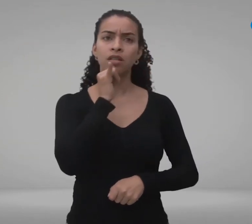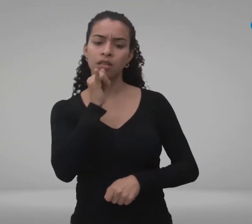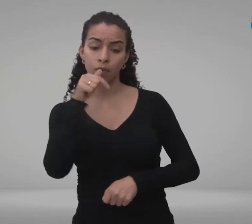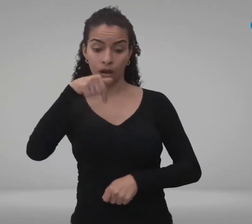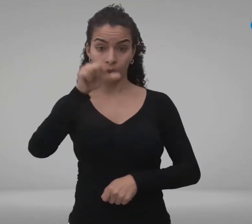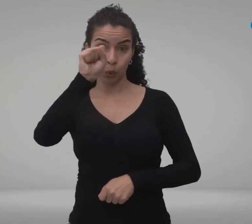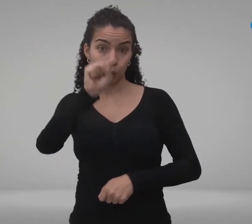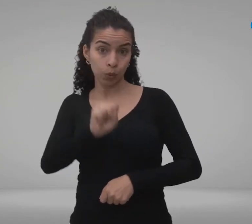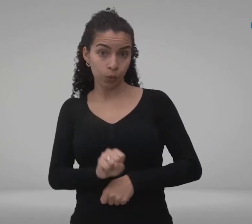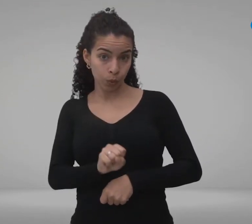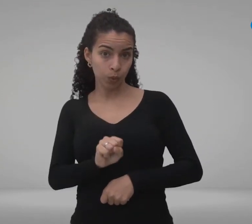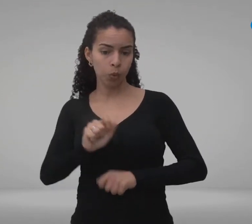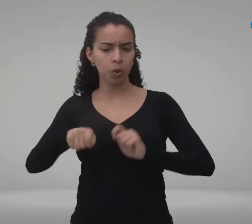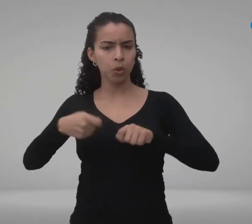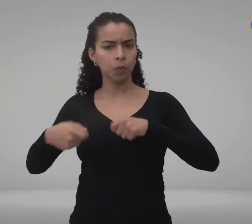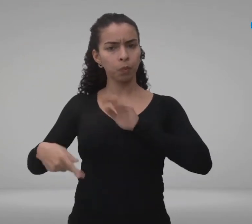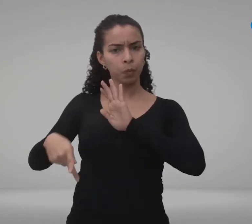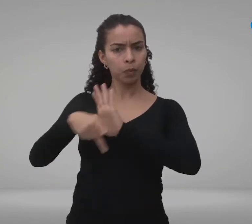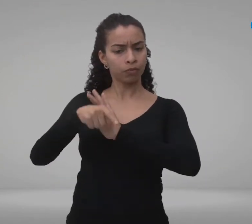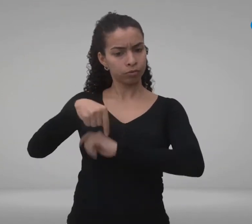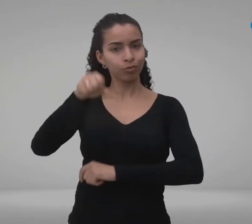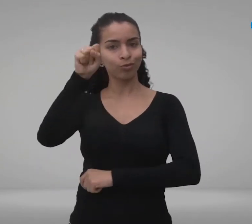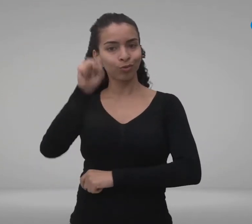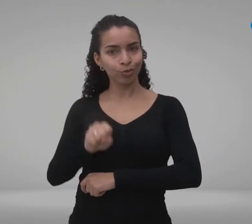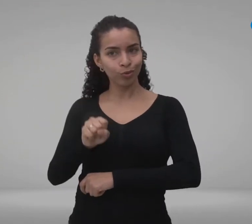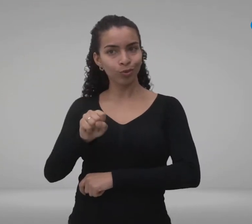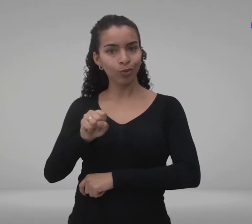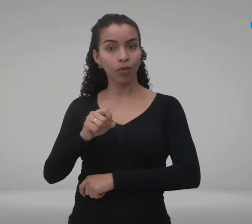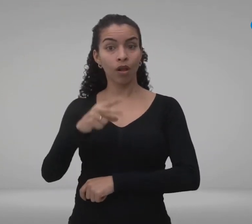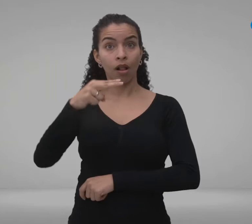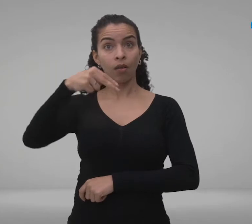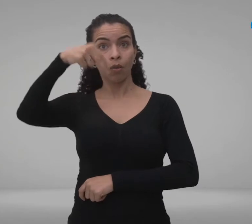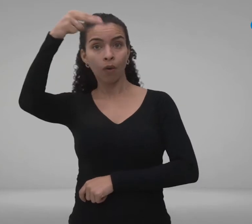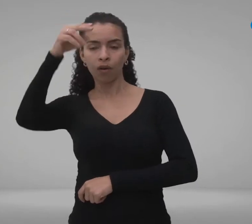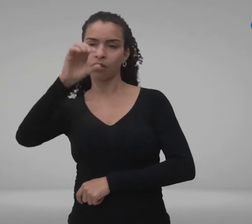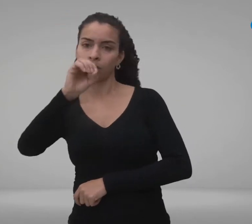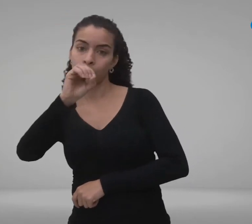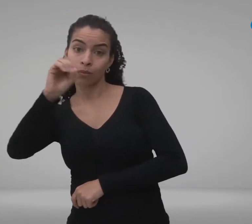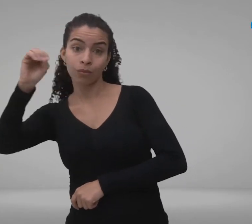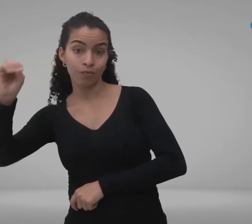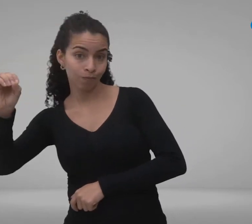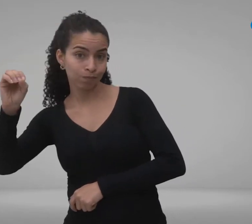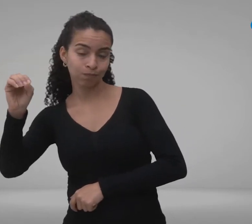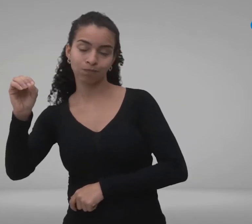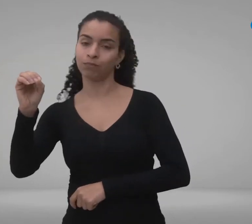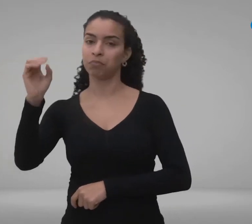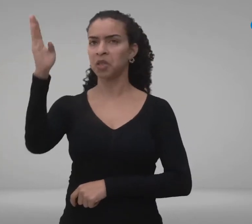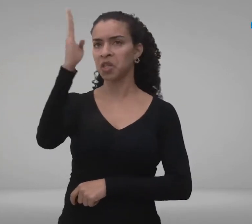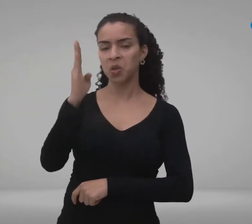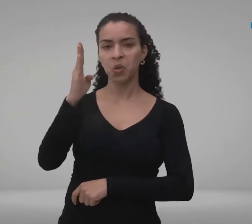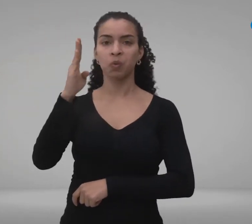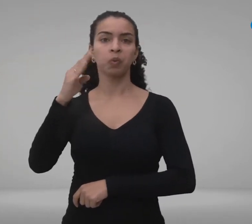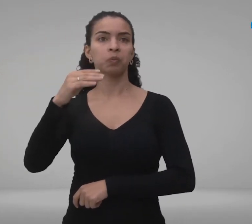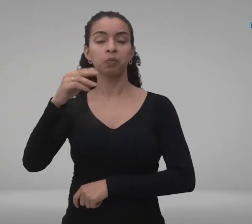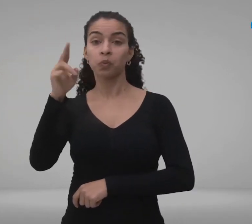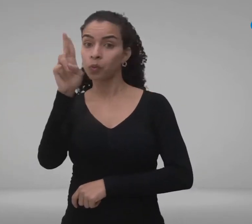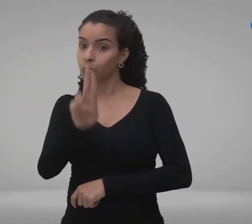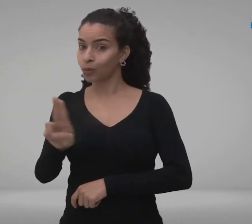regiões, por exemplo, sinais que existem aqui no sul e que não são utilizados na região oeste, por exemplo, do Brasil, na